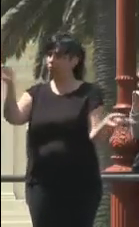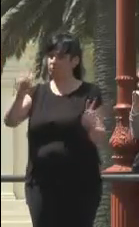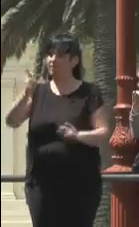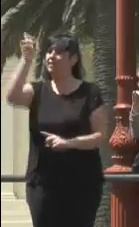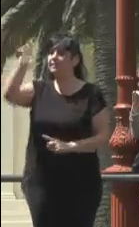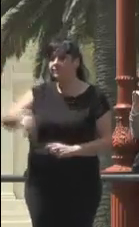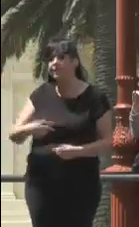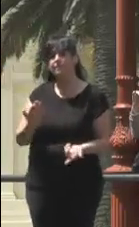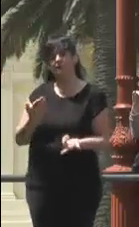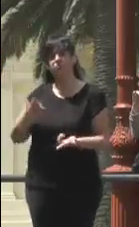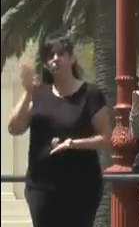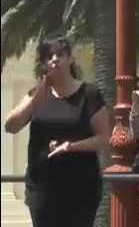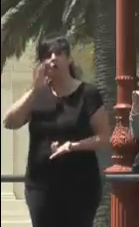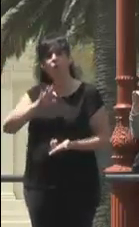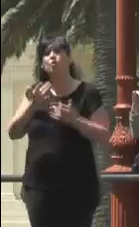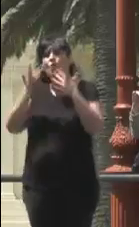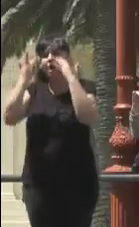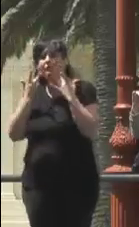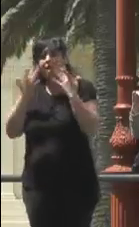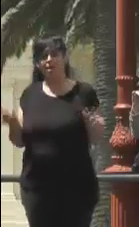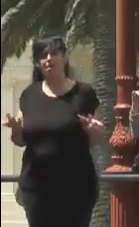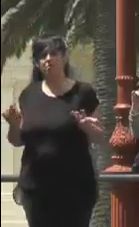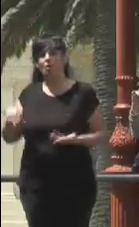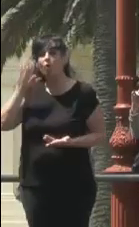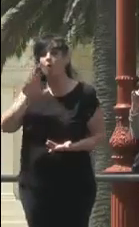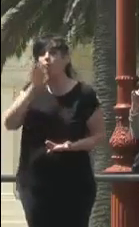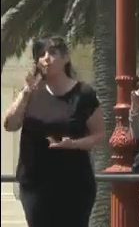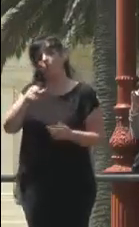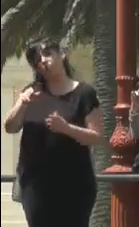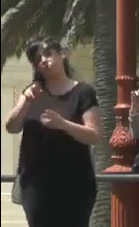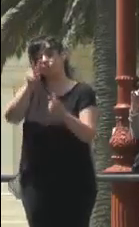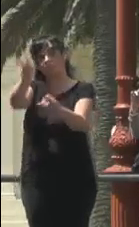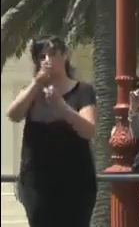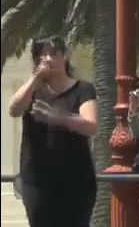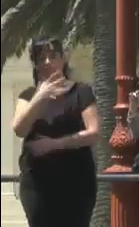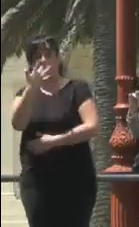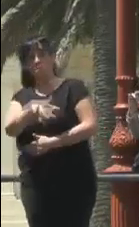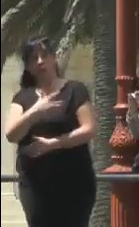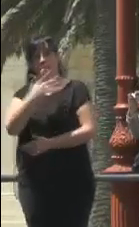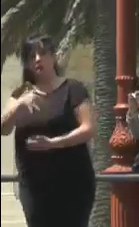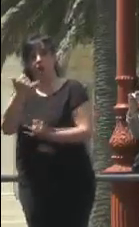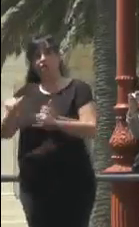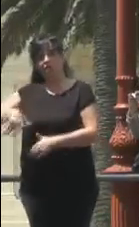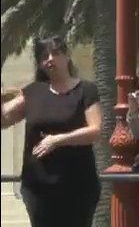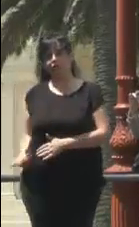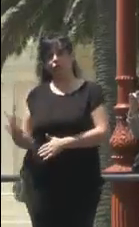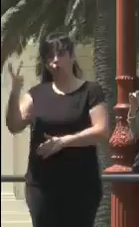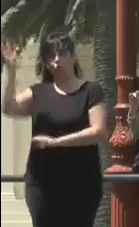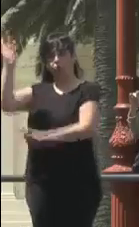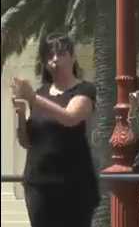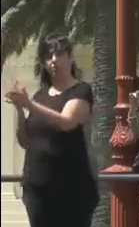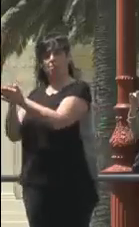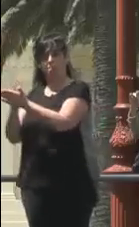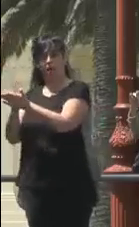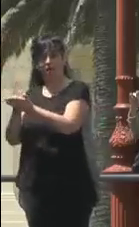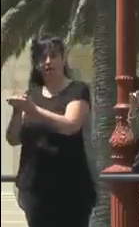de la corrupción legal, de las amnistías fiscales que permiten a las grandes fortunas pagar un 2%, mientras la mayoría social paga